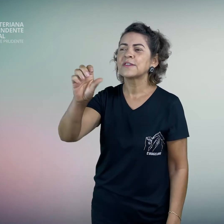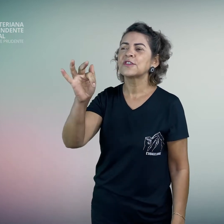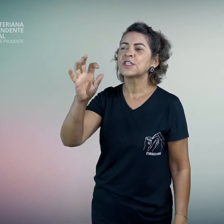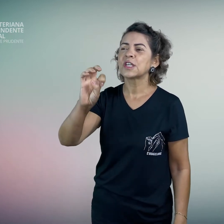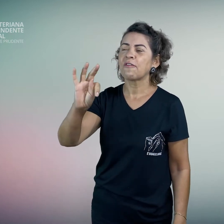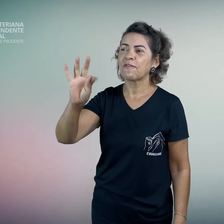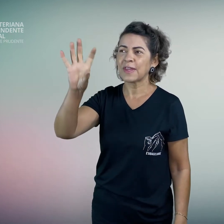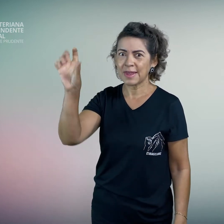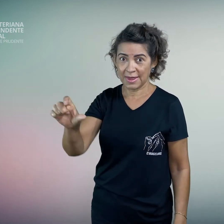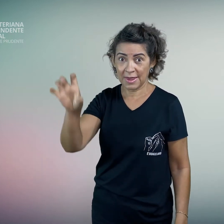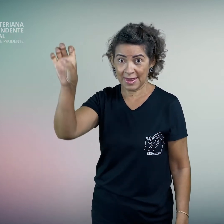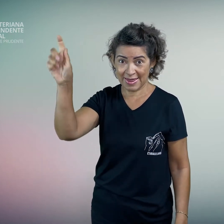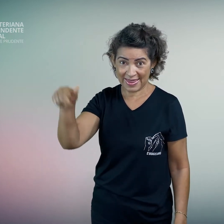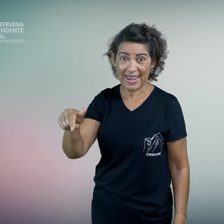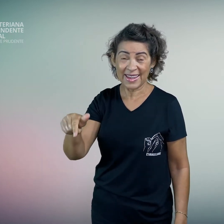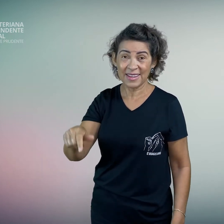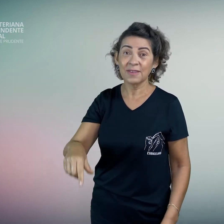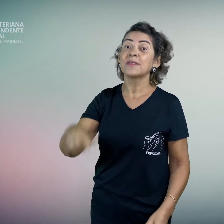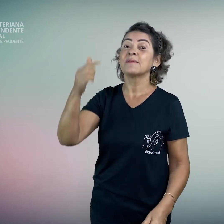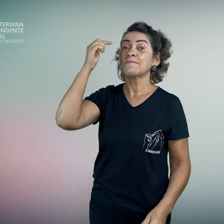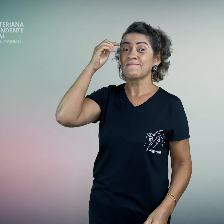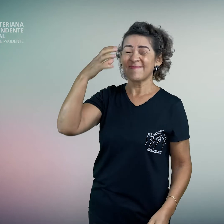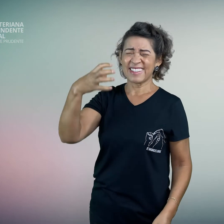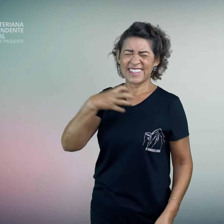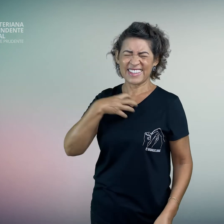de moldar toda a existência de uma pessoa.